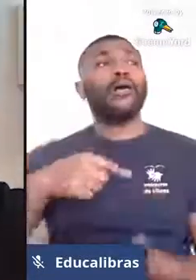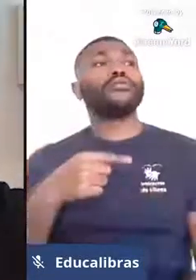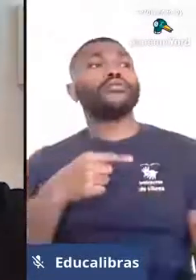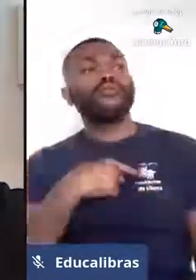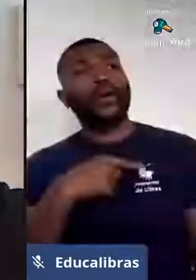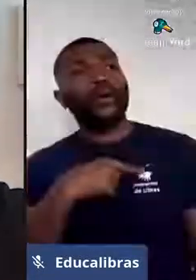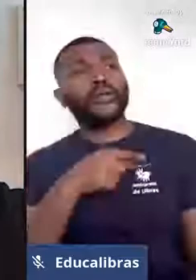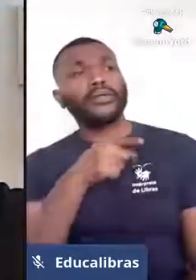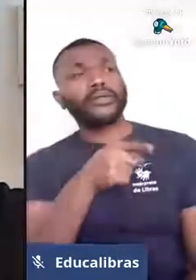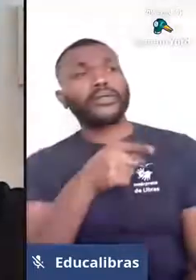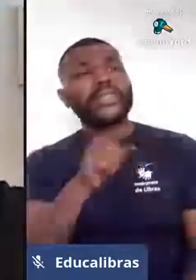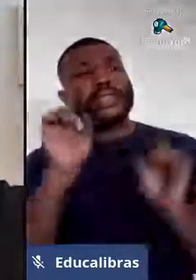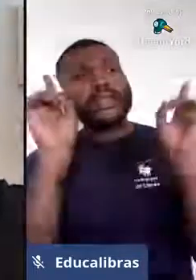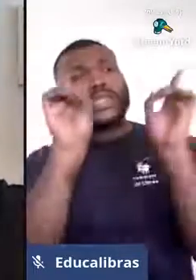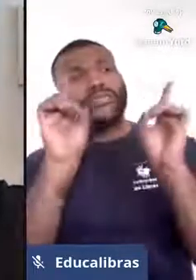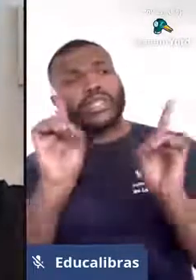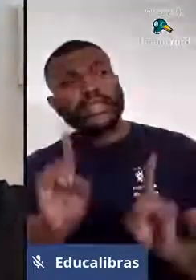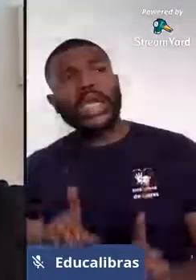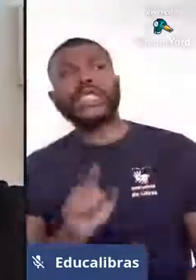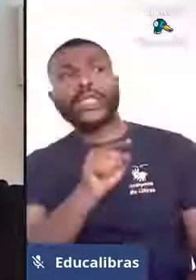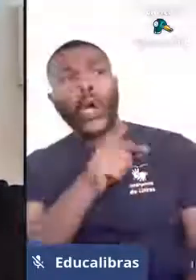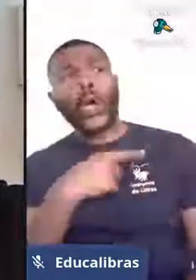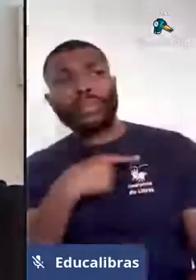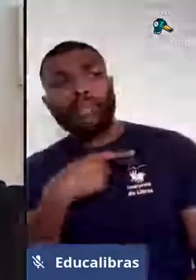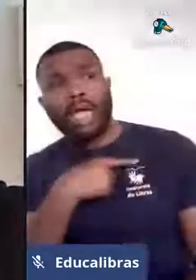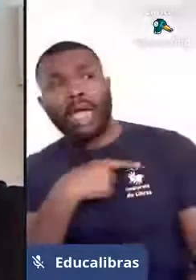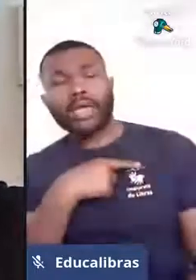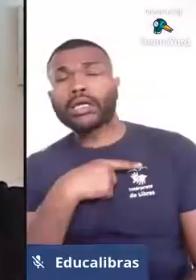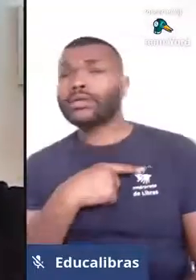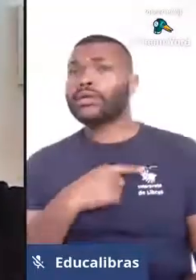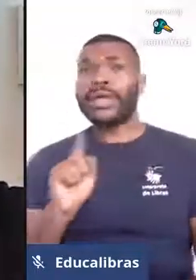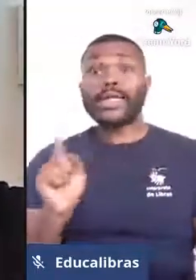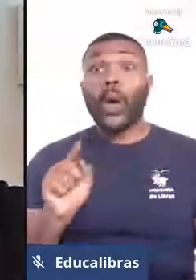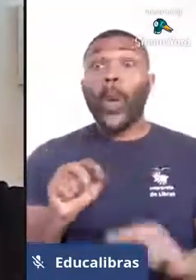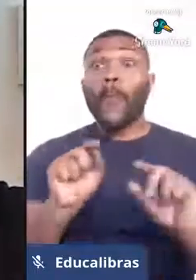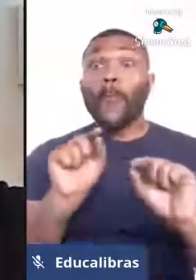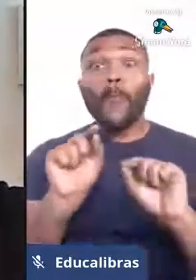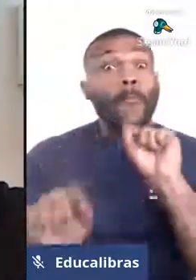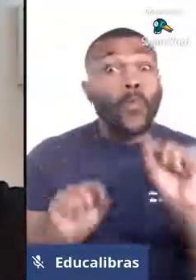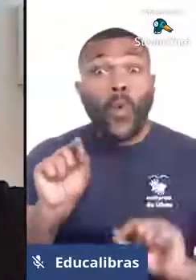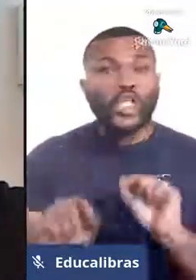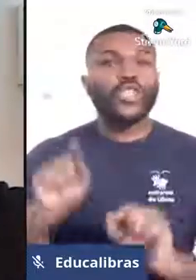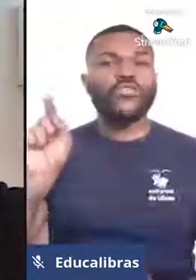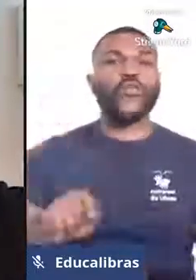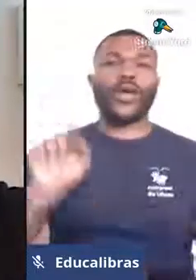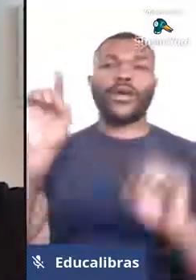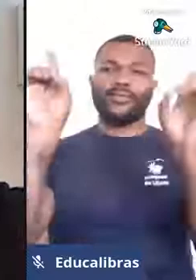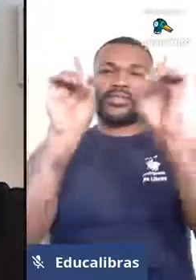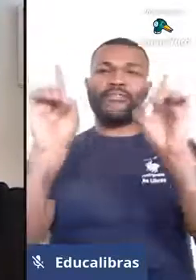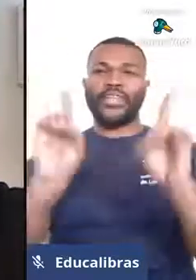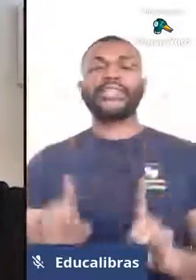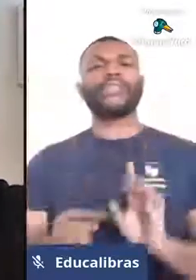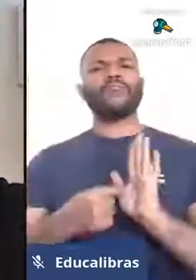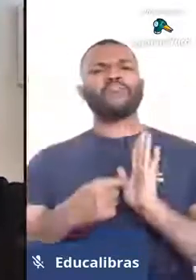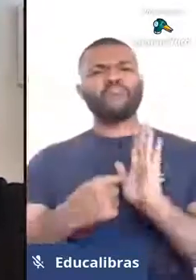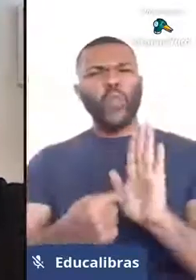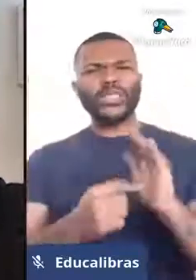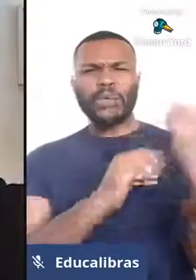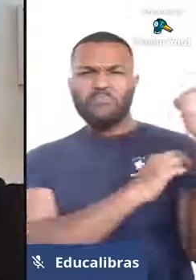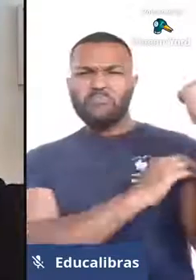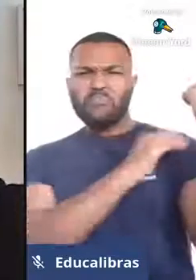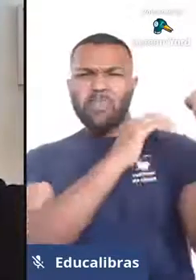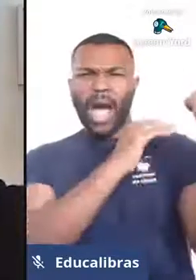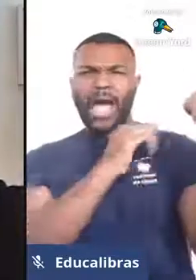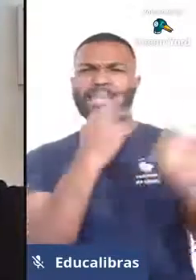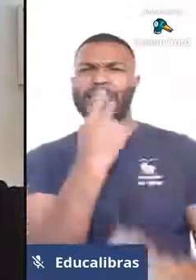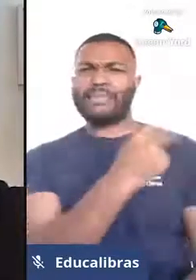ainda que tenham deficiência. Não é apesar, é por causa da deficiência. A deficiência foi mostrada com toda a sua potência. Então, quando você